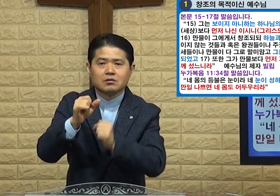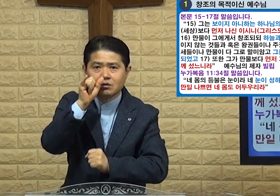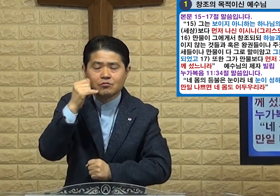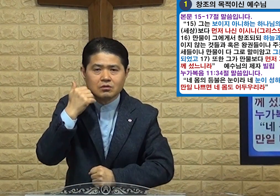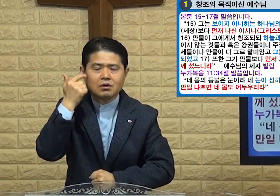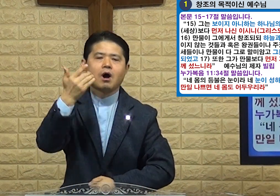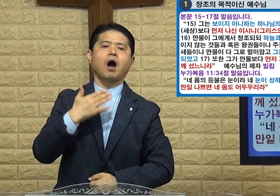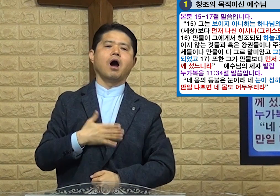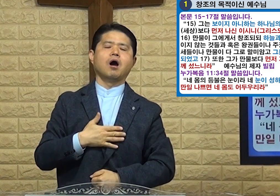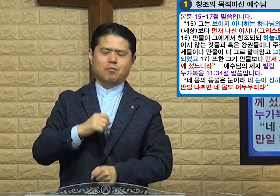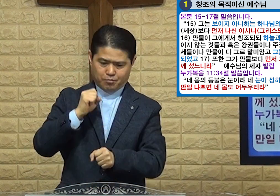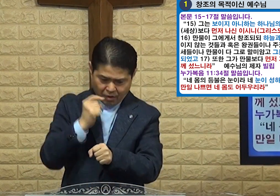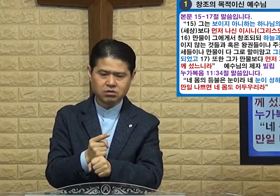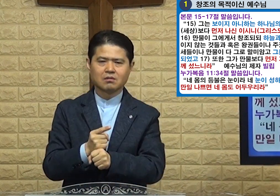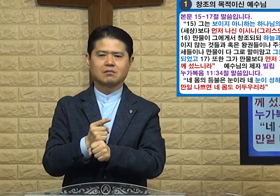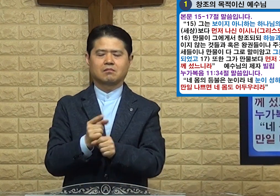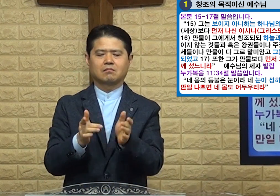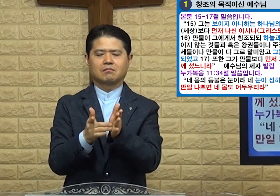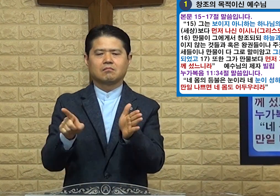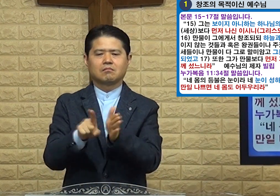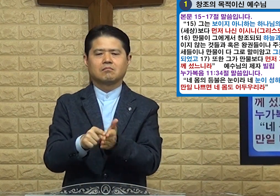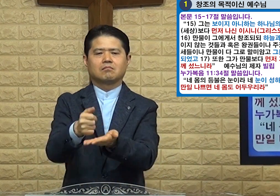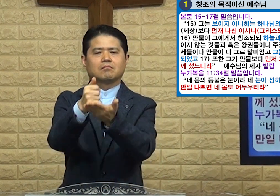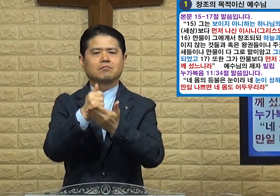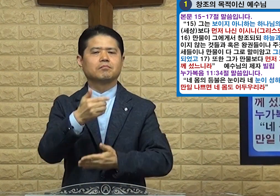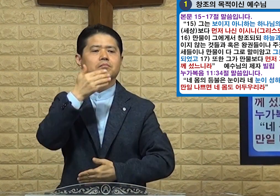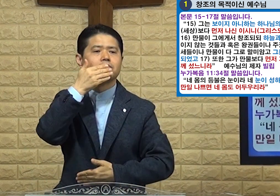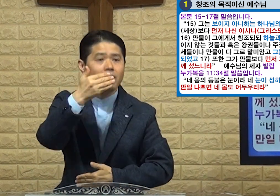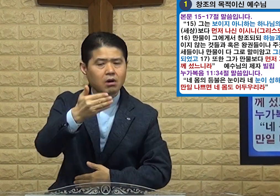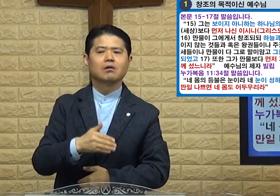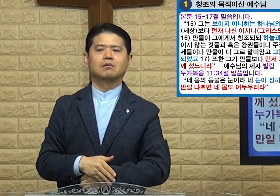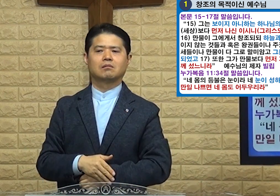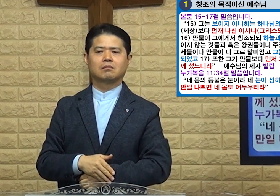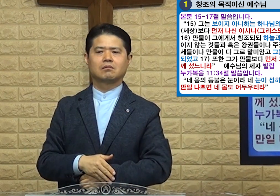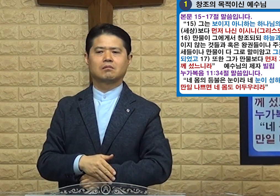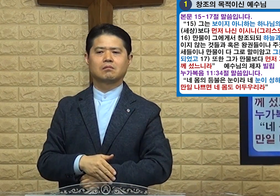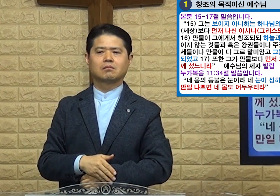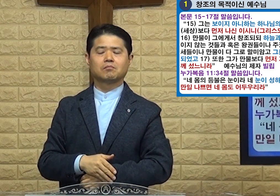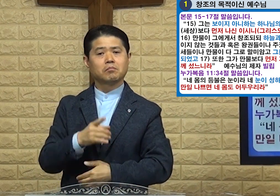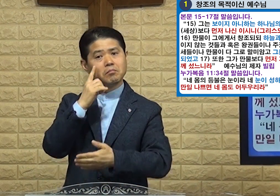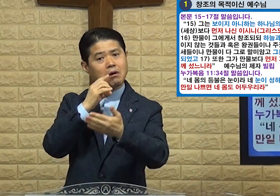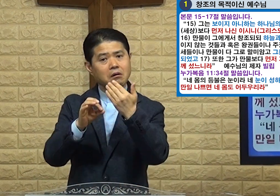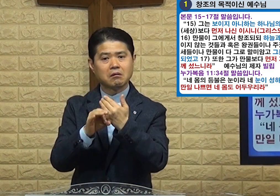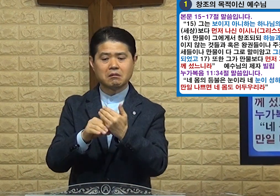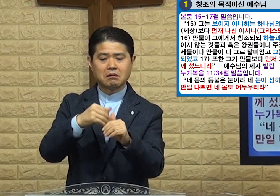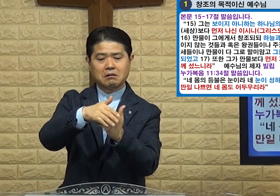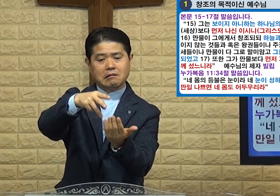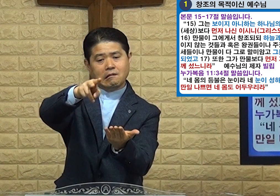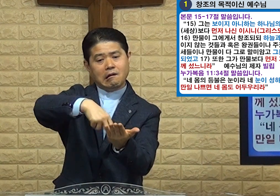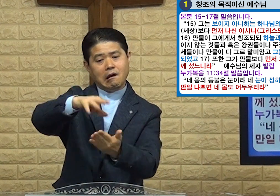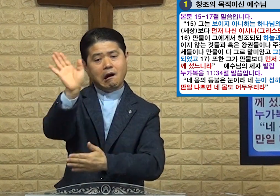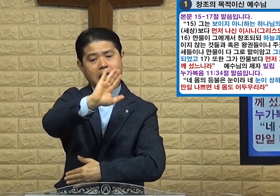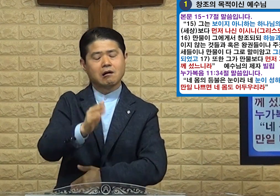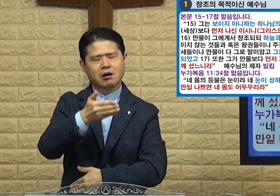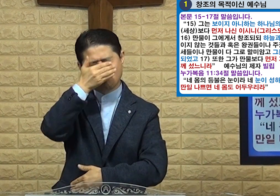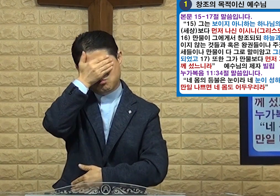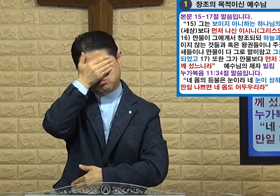우리가 예수님과 함께 거하고 그것을 알 수 있다는 것이 예수님을 믿어서 발견되는 것입니다. 성경을